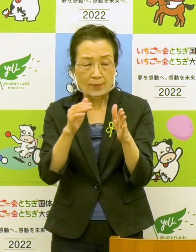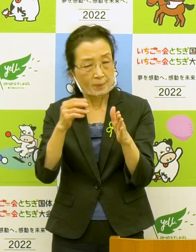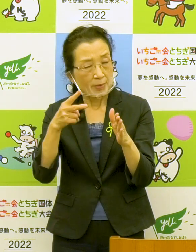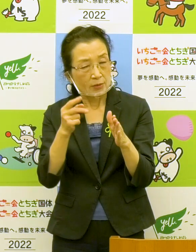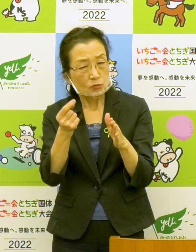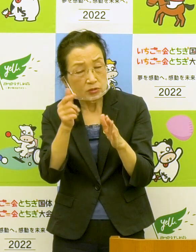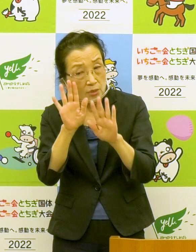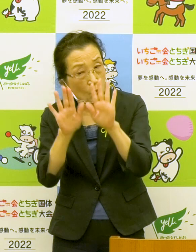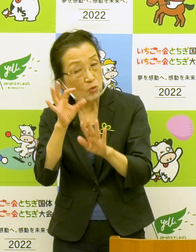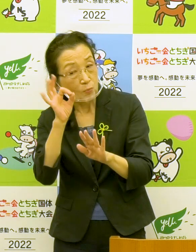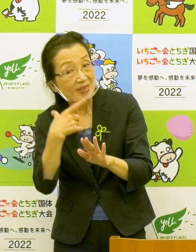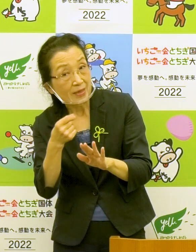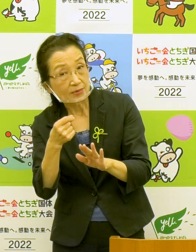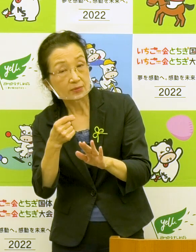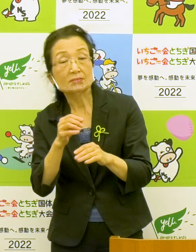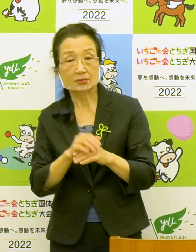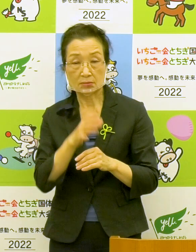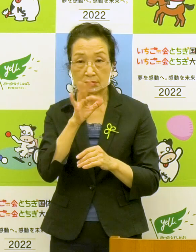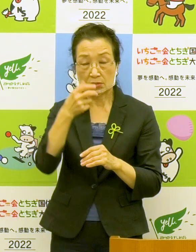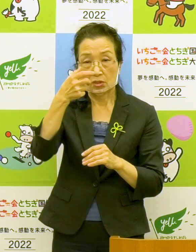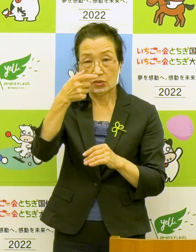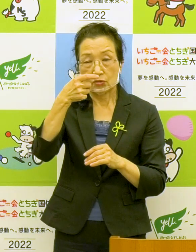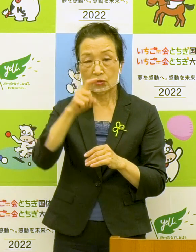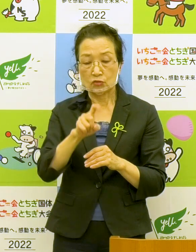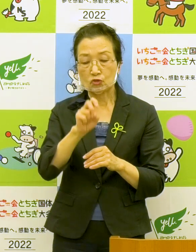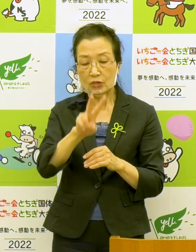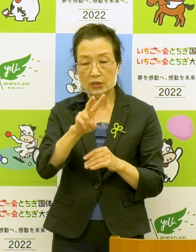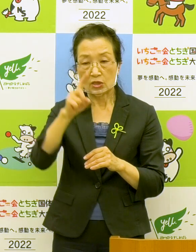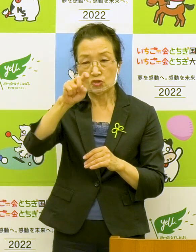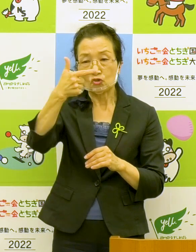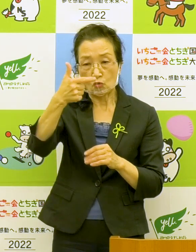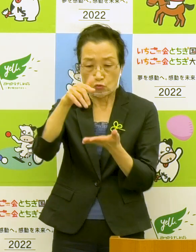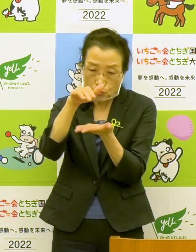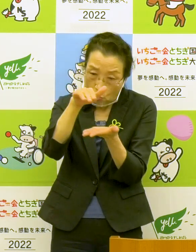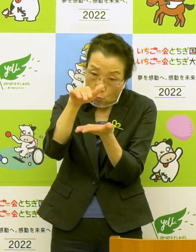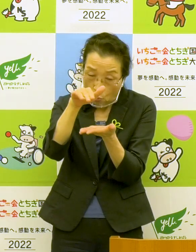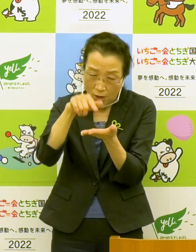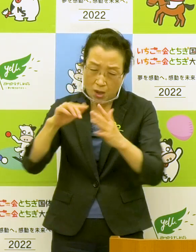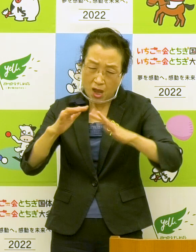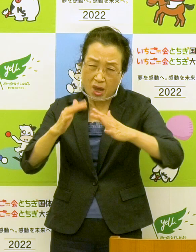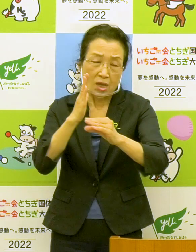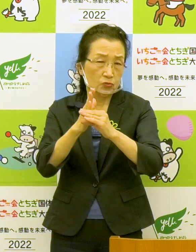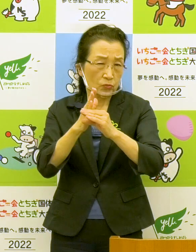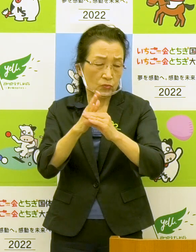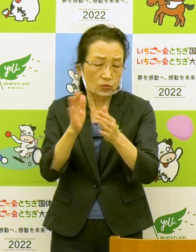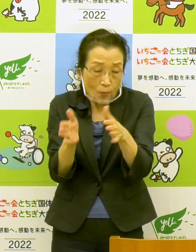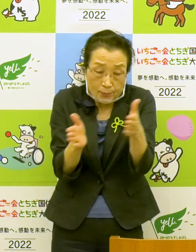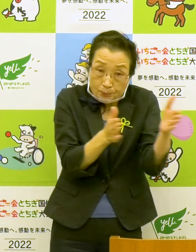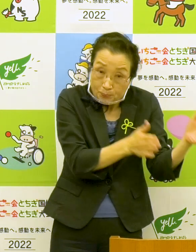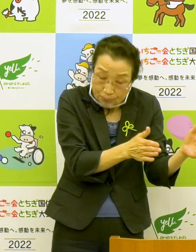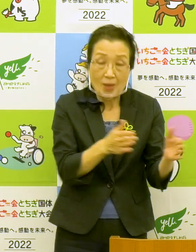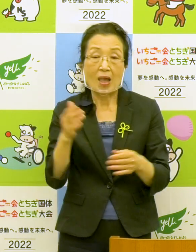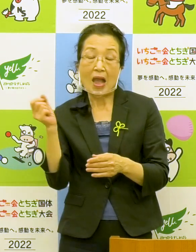そして12歳から16歳までの方に関しては議論があります。そうした方を除いた、早くワクチンを打ちたい